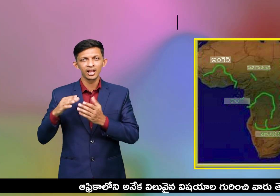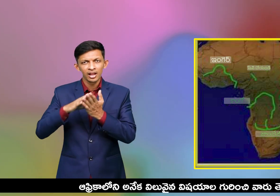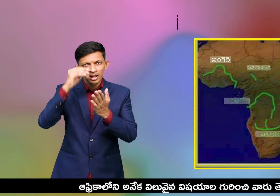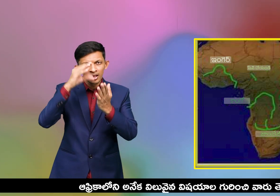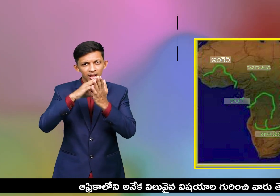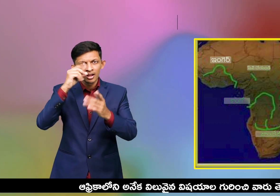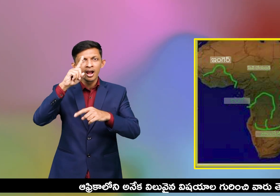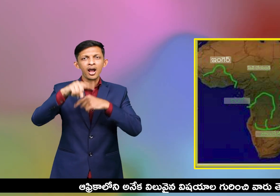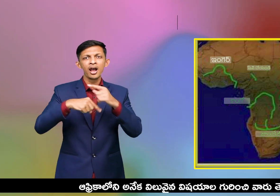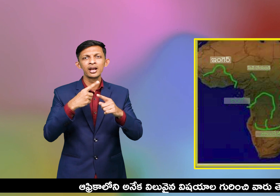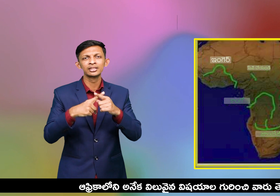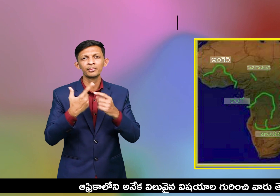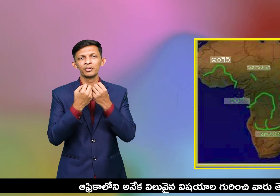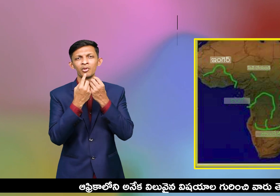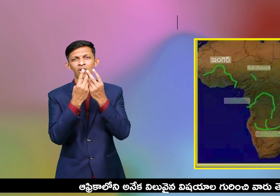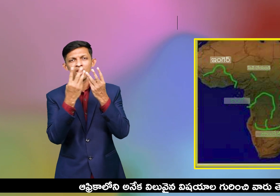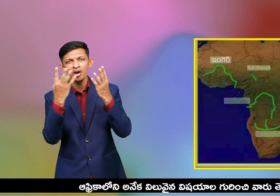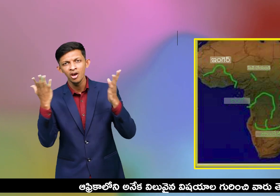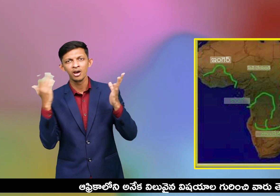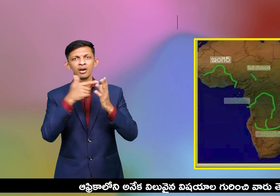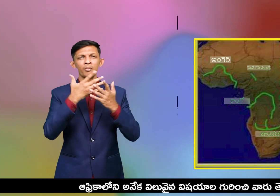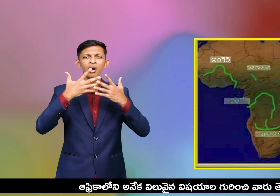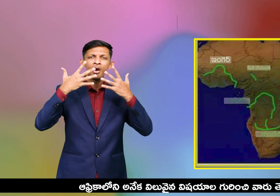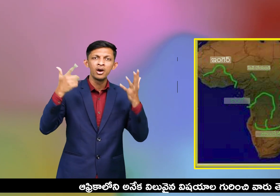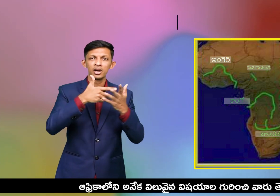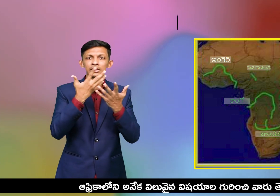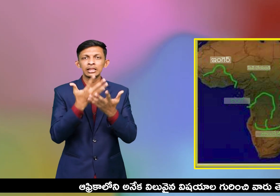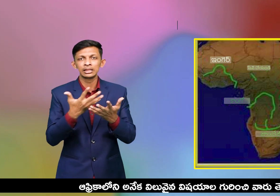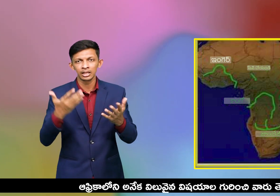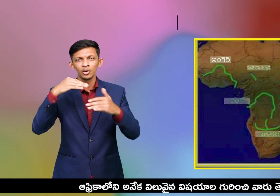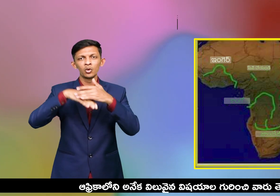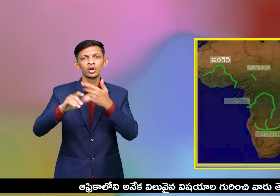ఆఫ్రికాలోని అనేక విలువైన విషయాల గురించి వారు తెలుసుకున్నారు.